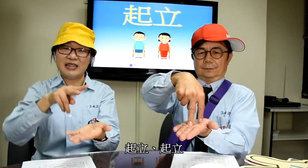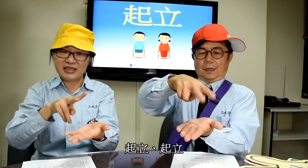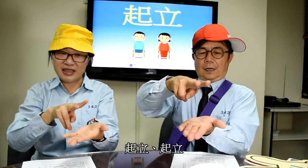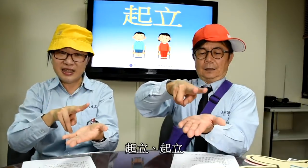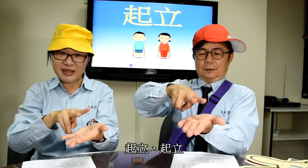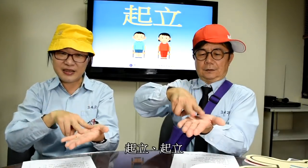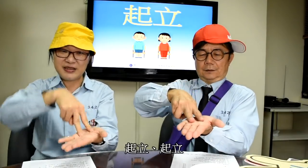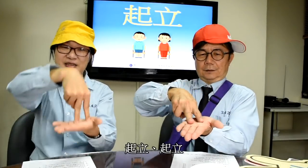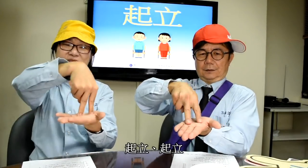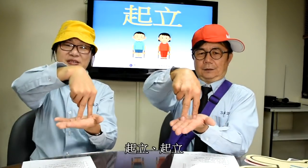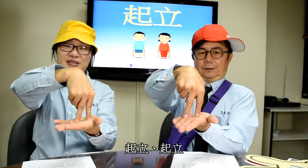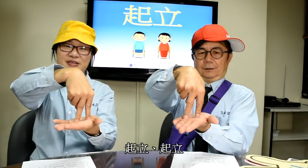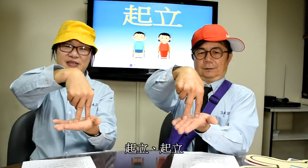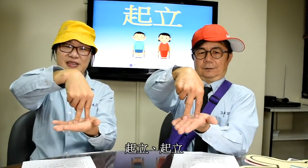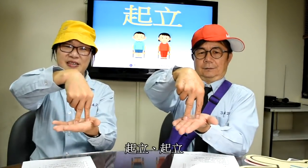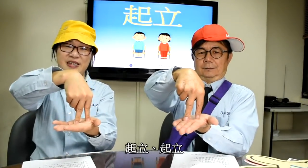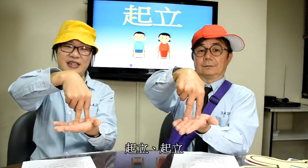立，起立。